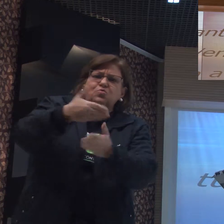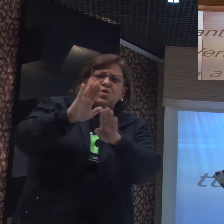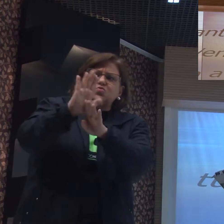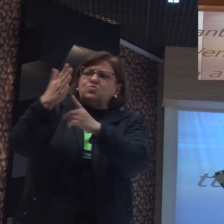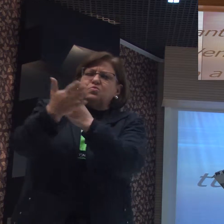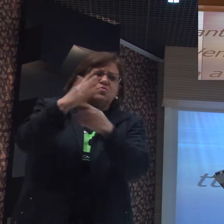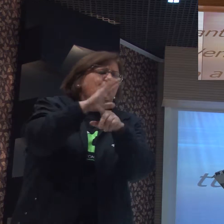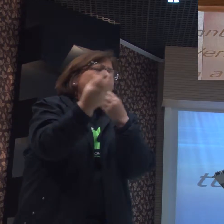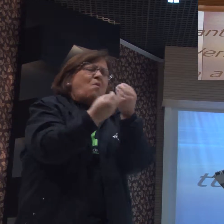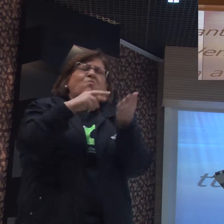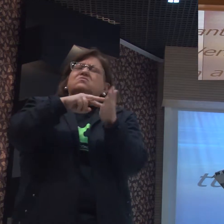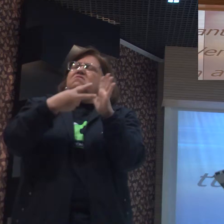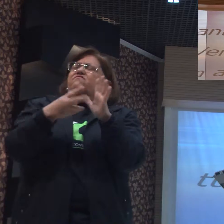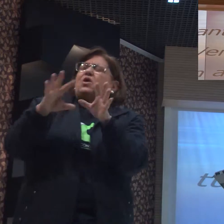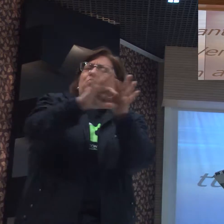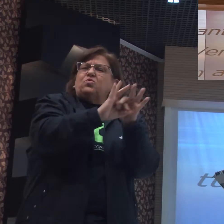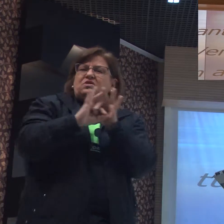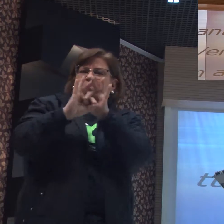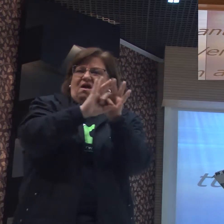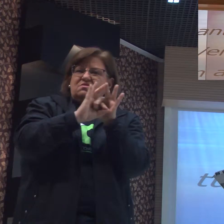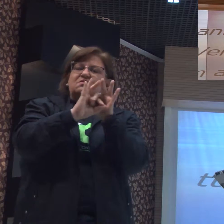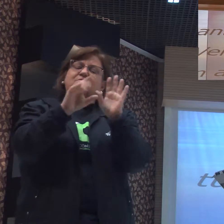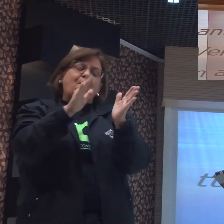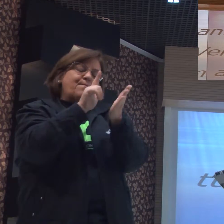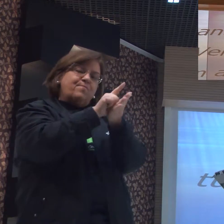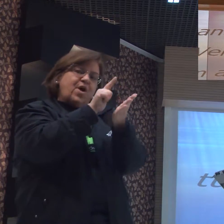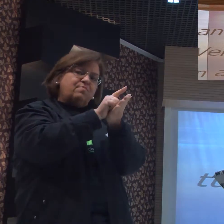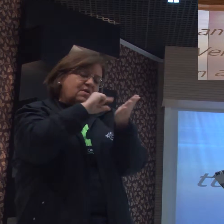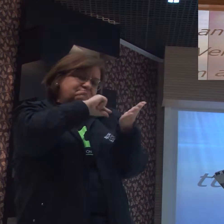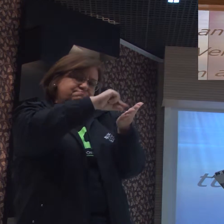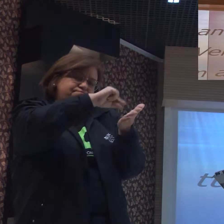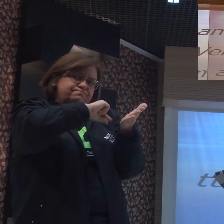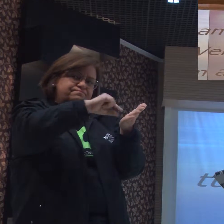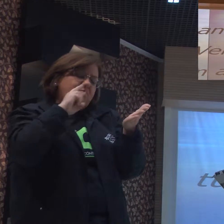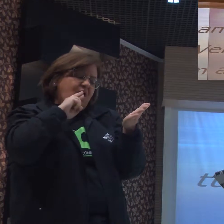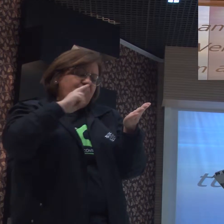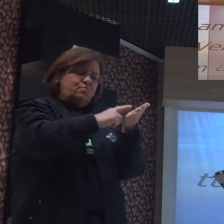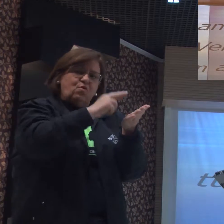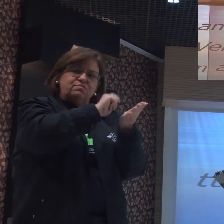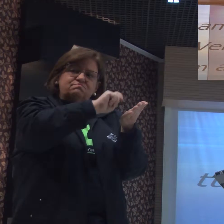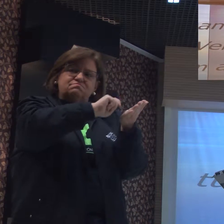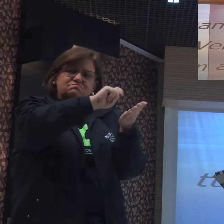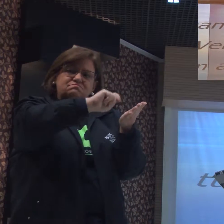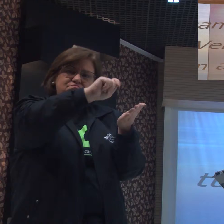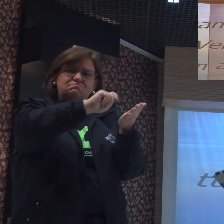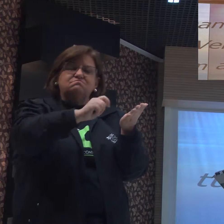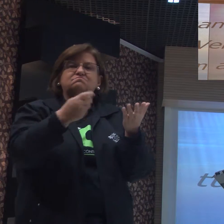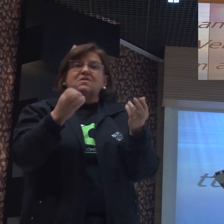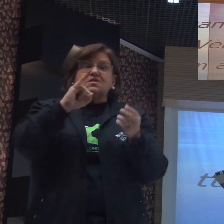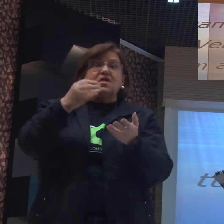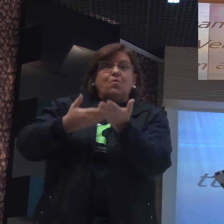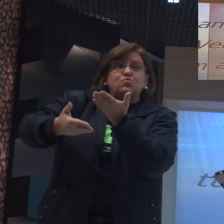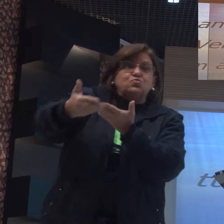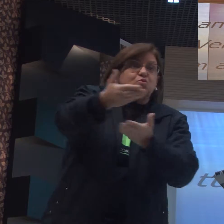nisso, coloca uma resposta. De que maneira a unidade promove solidariedade e a solidariedade, de que forma contribui